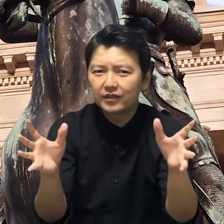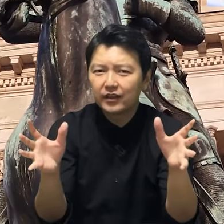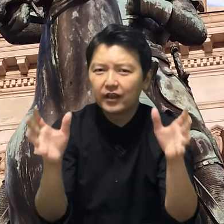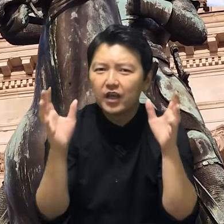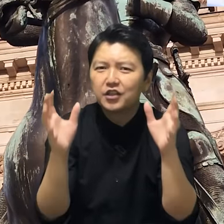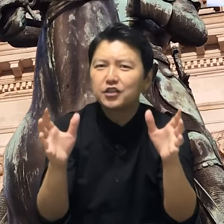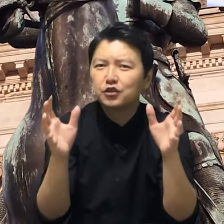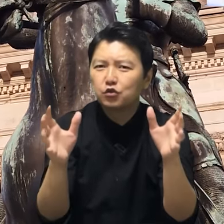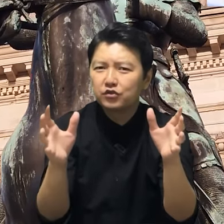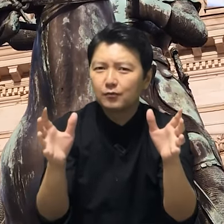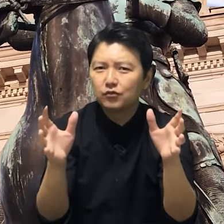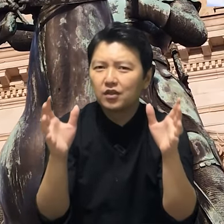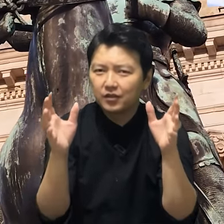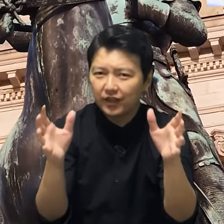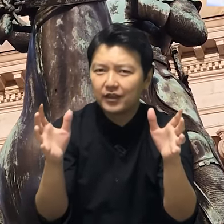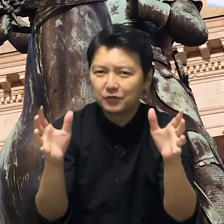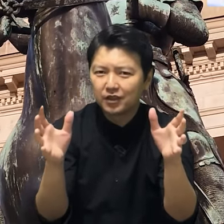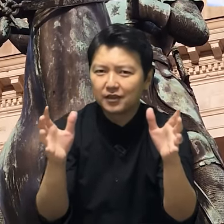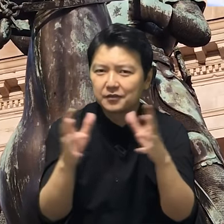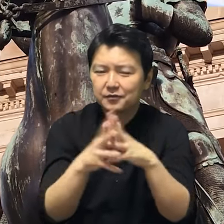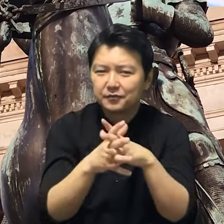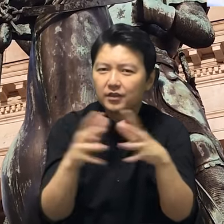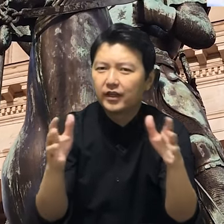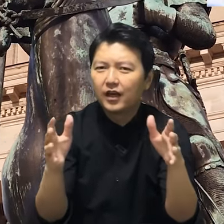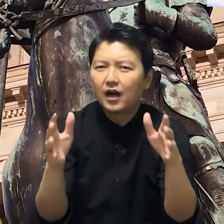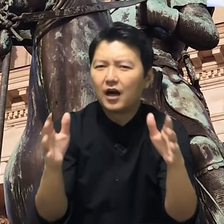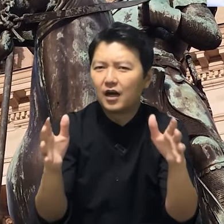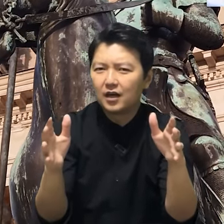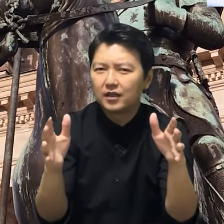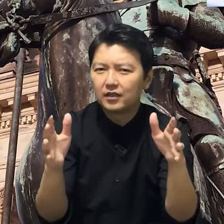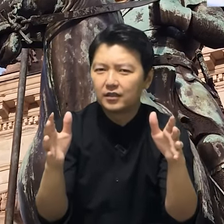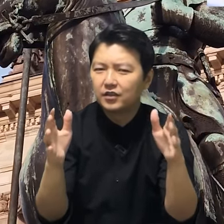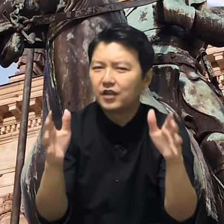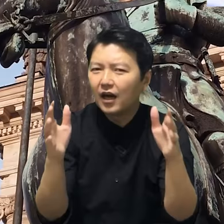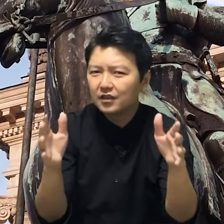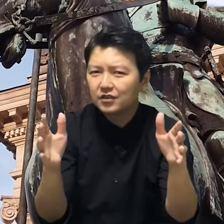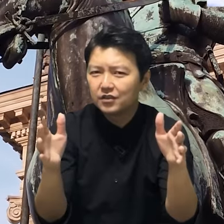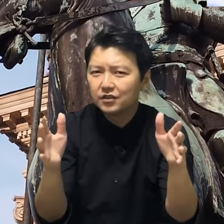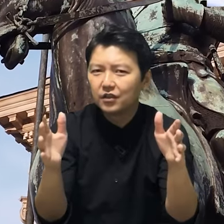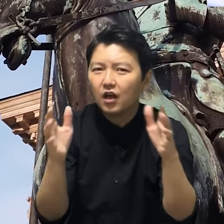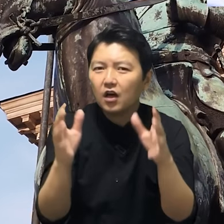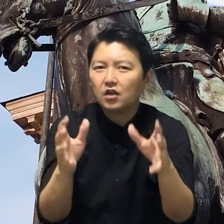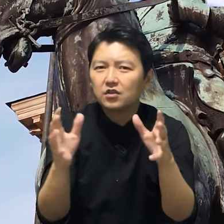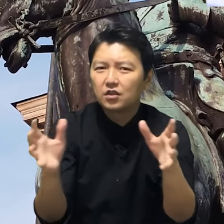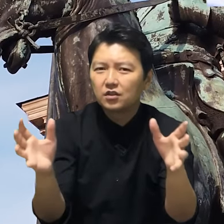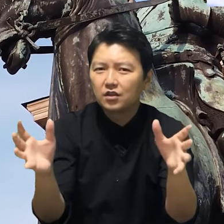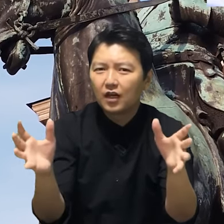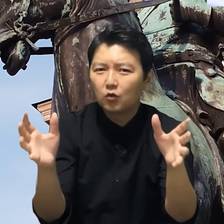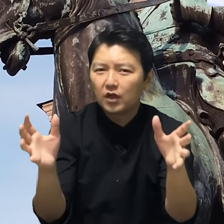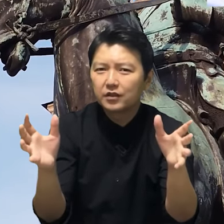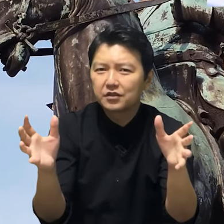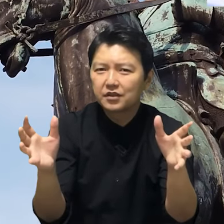때 그의 출생부터 얘기합니다. 그래야 아, 이런 악인들은 어떠어떠한 환경에서